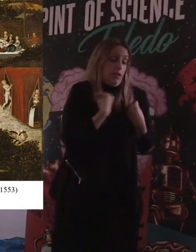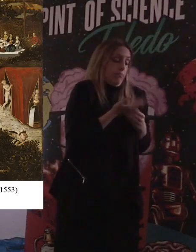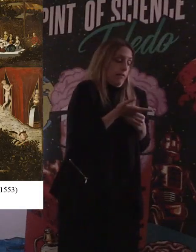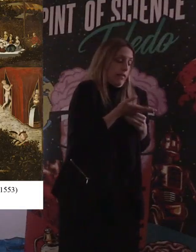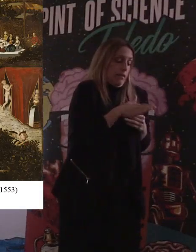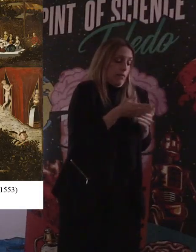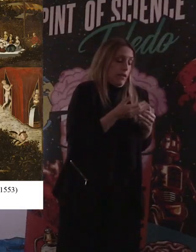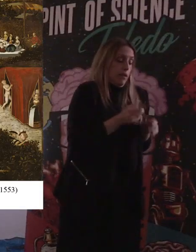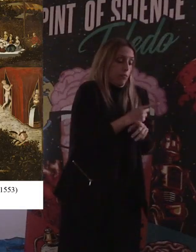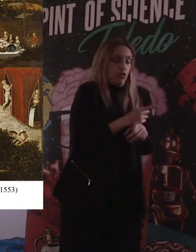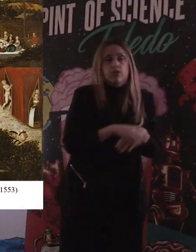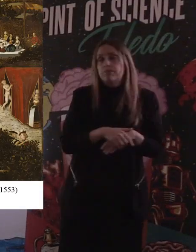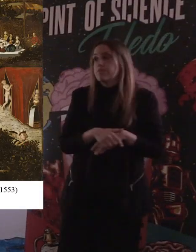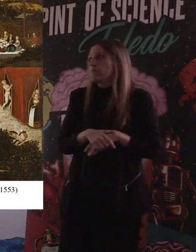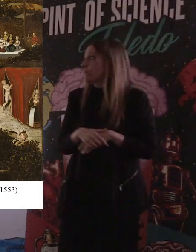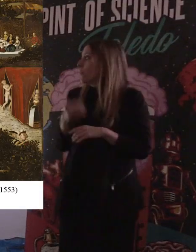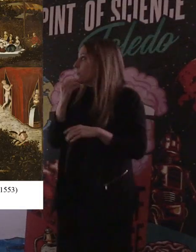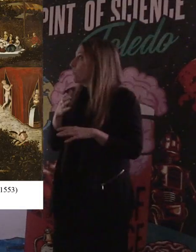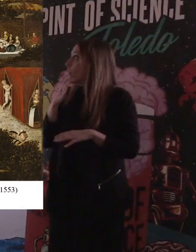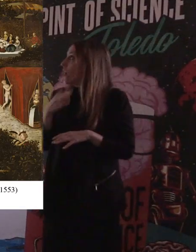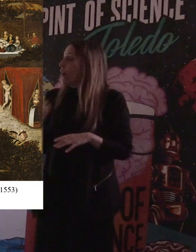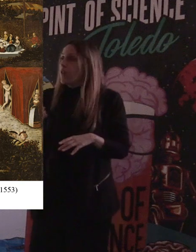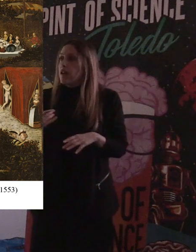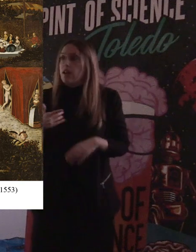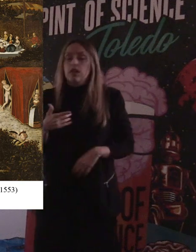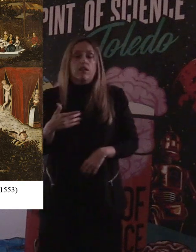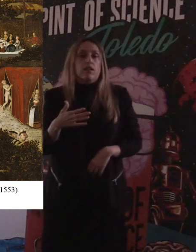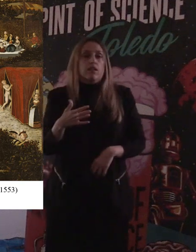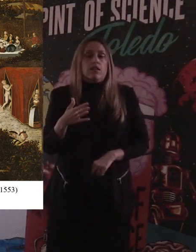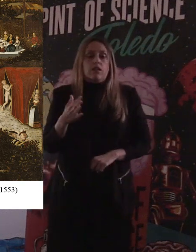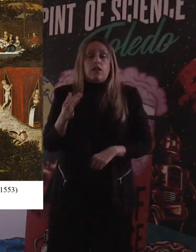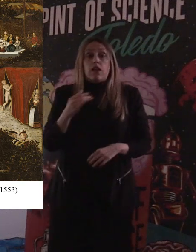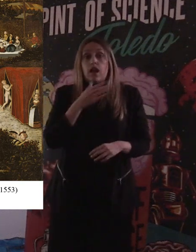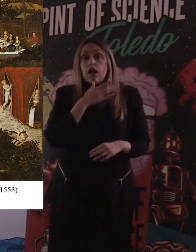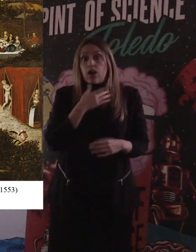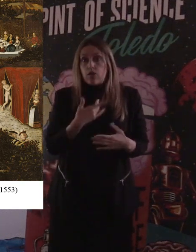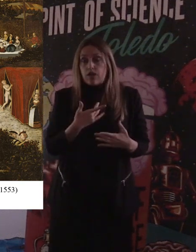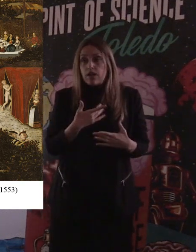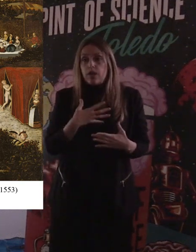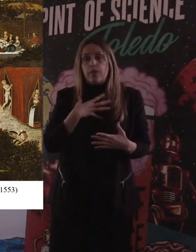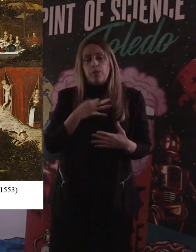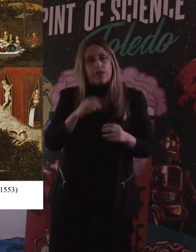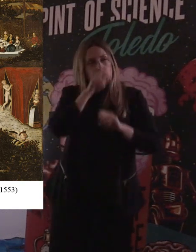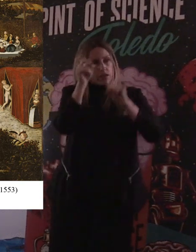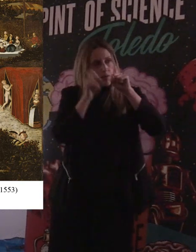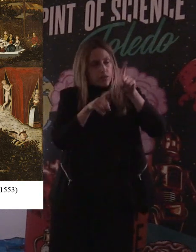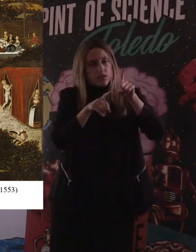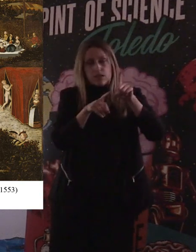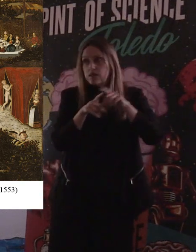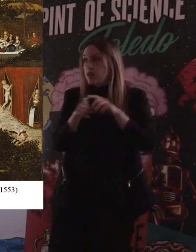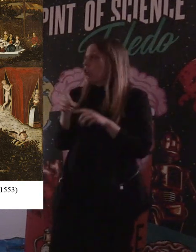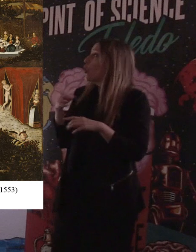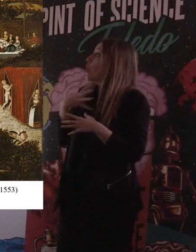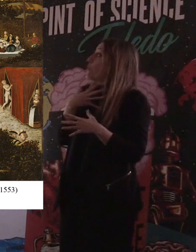y ahora, bueno, algunos he mencionado, hay más. Y ahora podemos abordar la pregunta, ¿no? ¿Podemos hacer